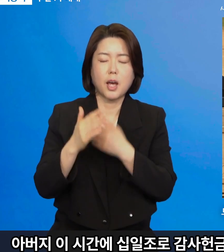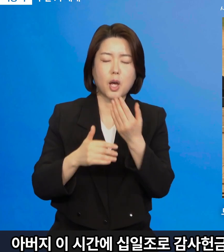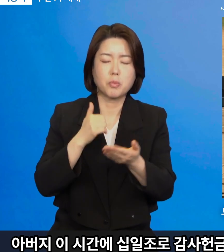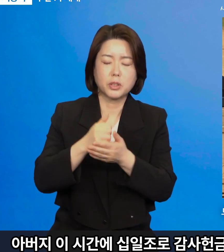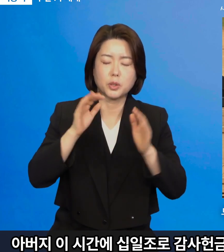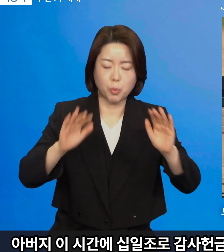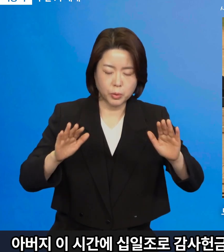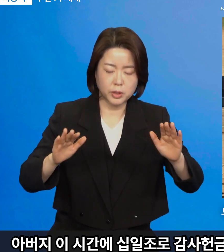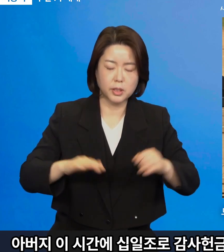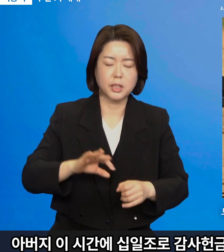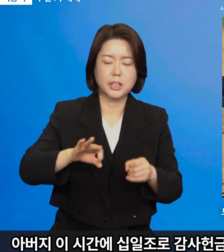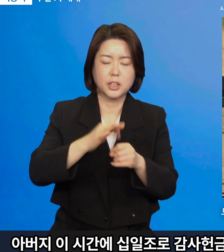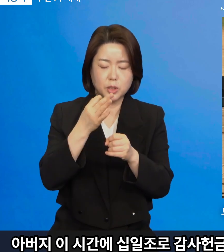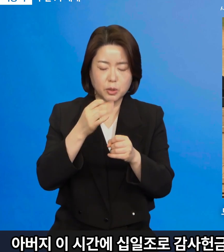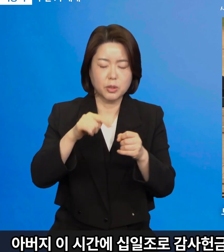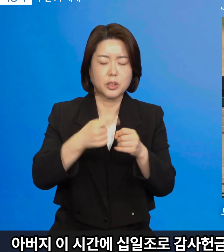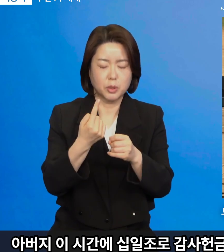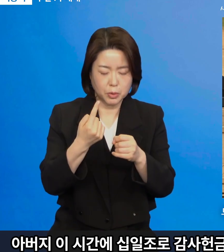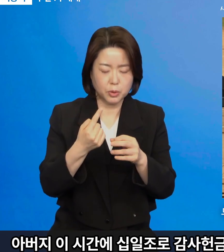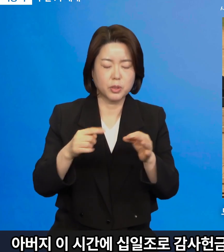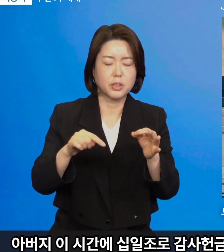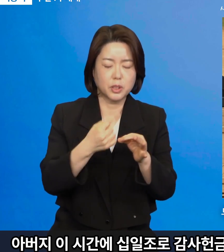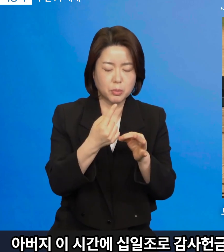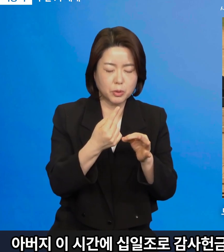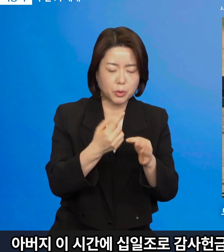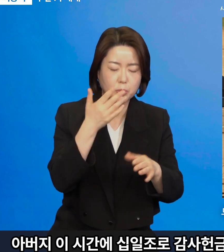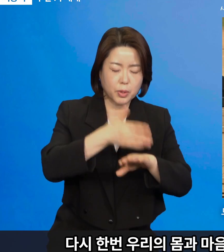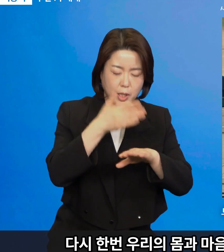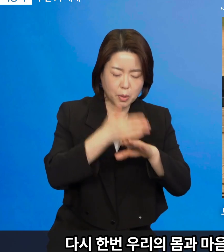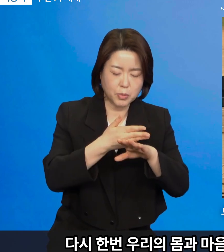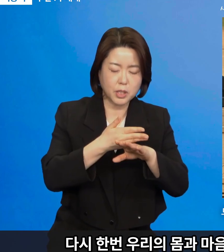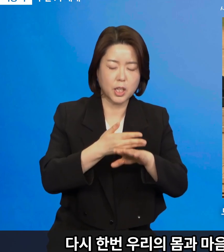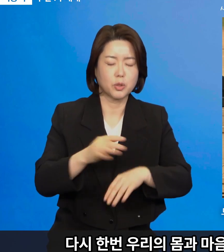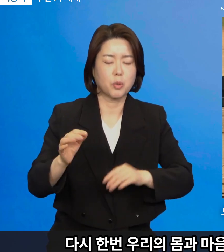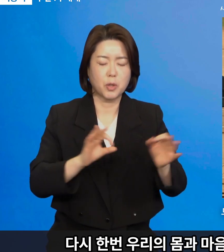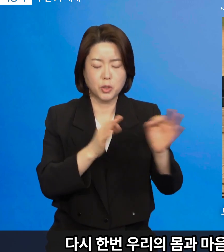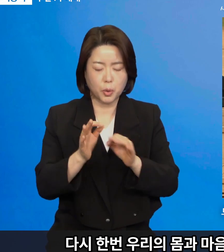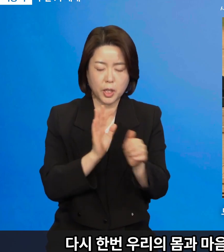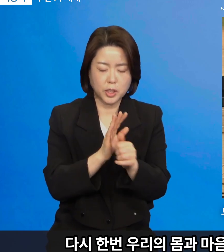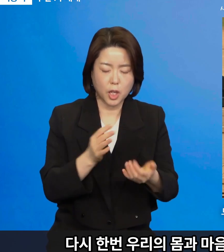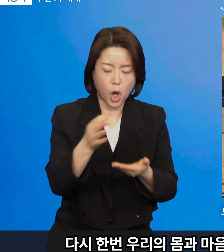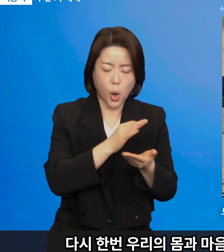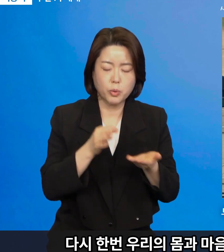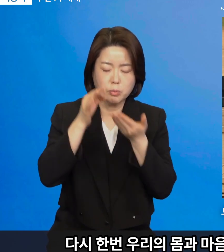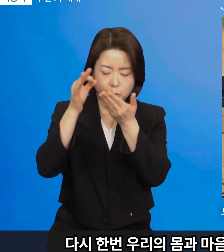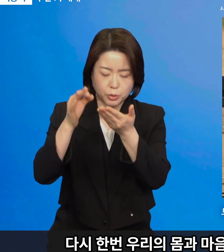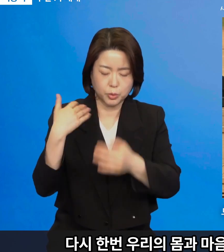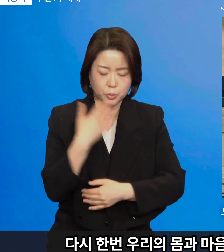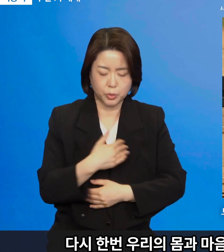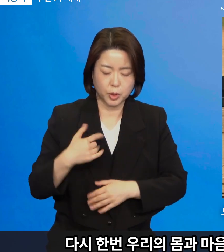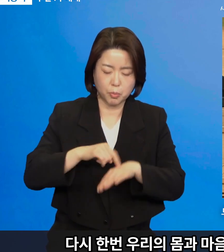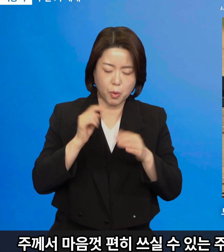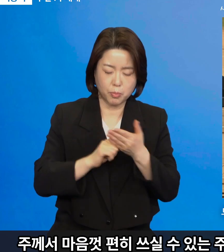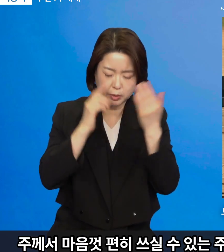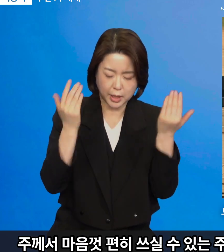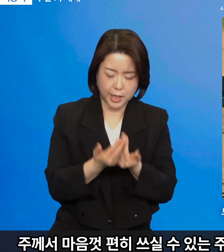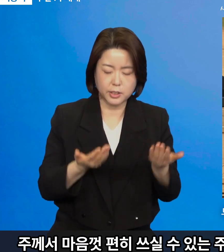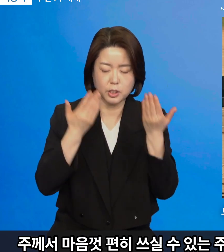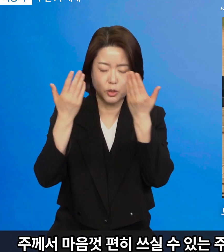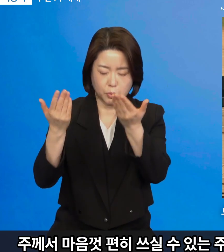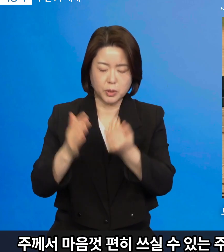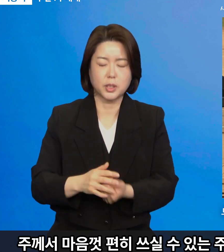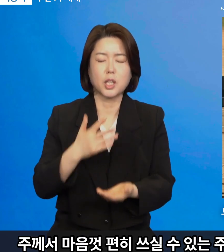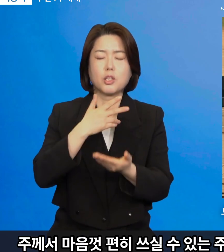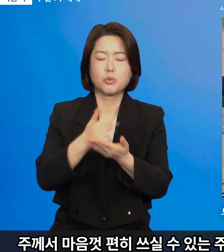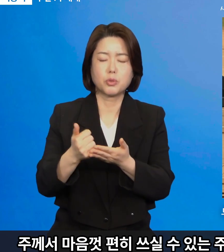시간에 11조를 감사헌금으로 성경헌금으로 주님께 구별하며 다시 한번 우리의 몸과 마음을 주님께 다하여 드립니다.